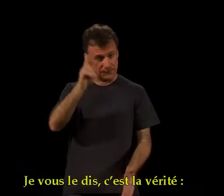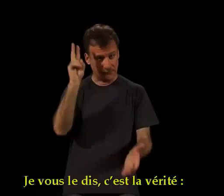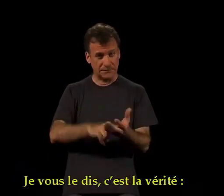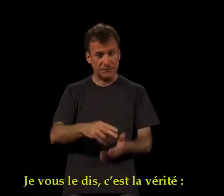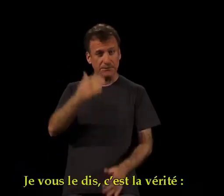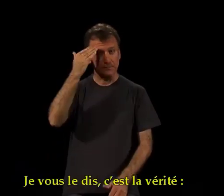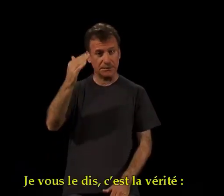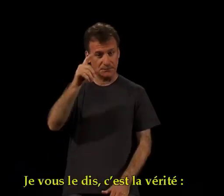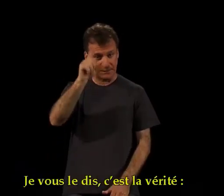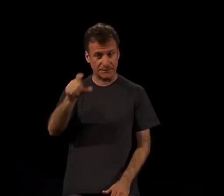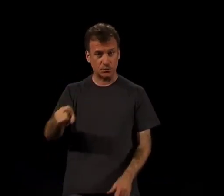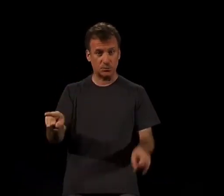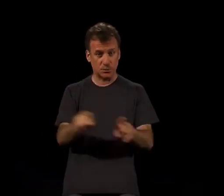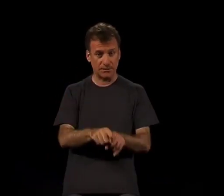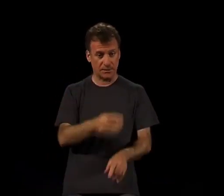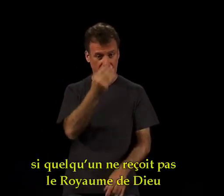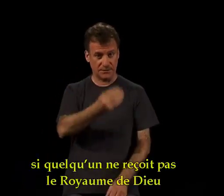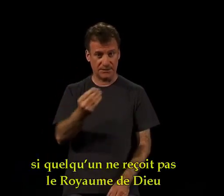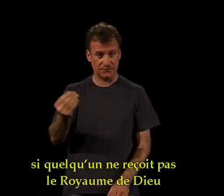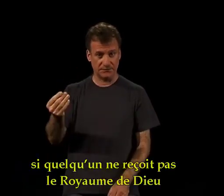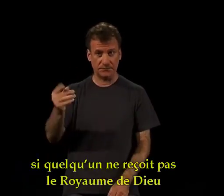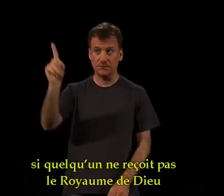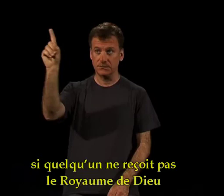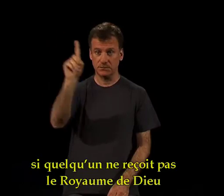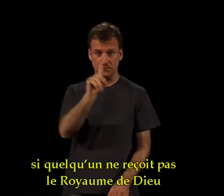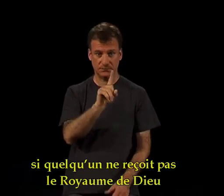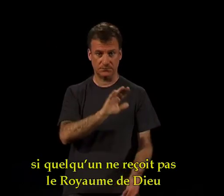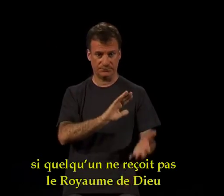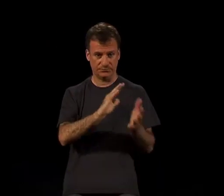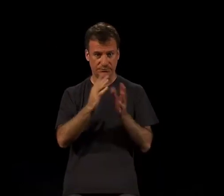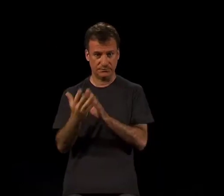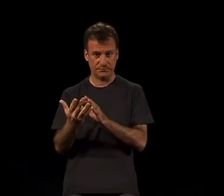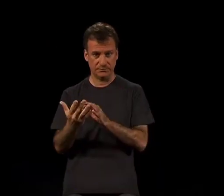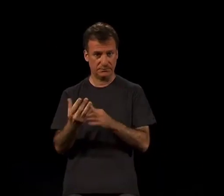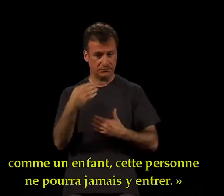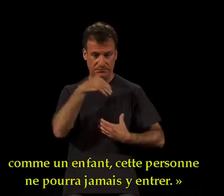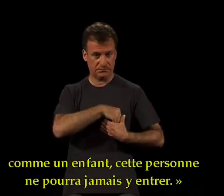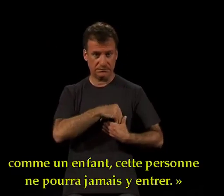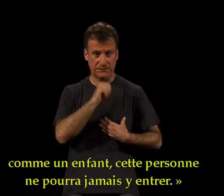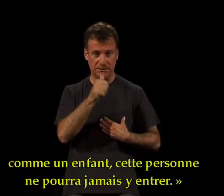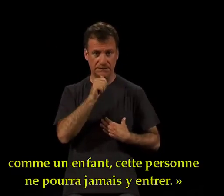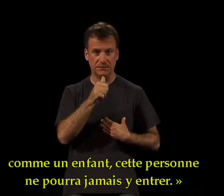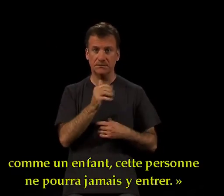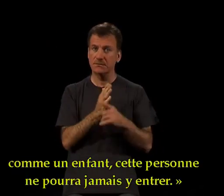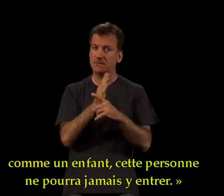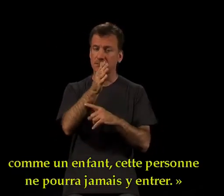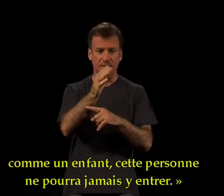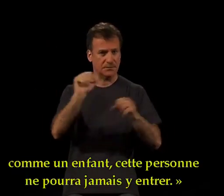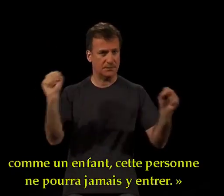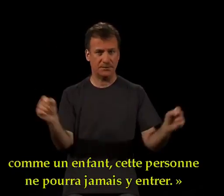Je vous le dis, c'est la vérité. Si quelqu'un ne reçoit pas le royaume de Dieu comme un enfant, cette personne ne pourra